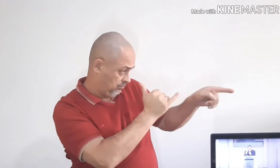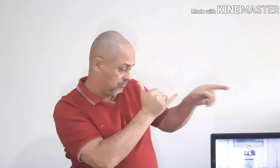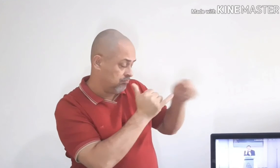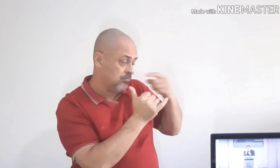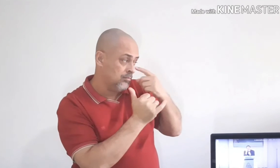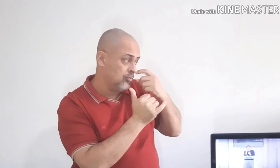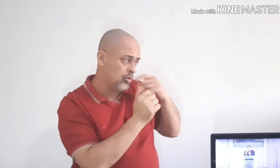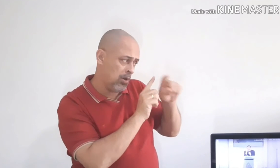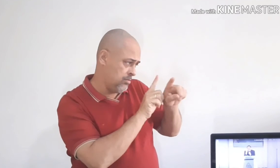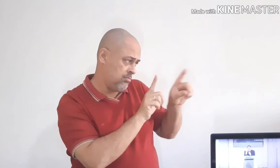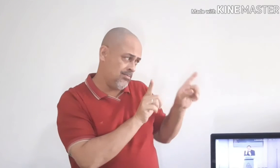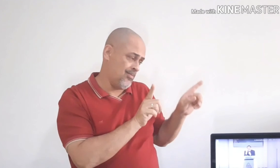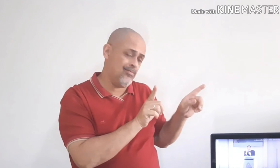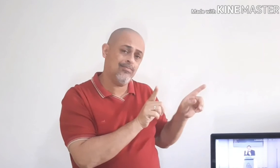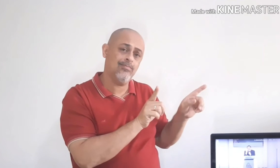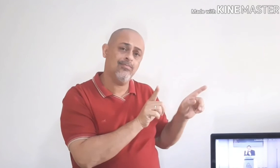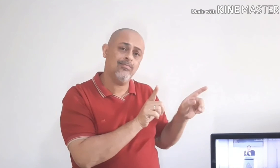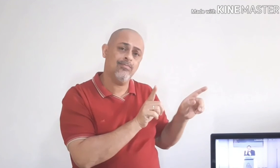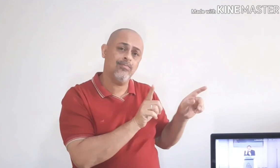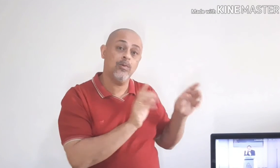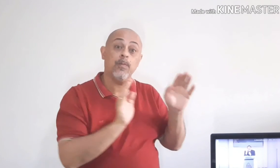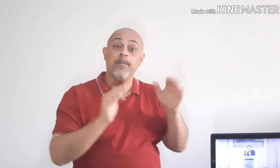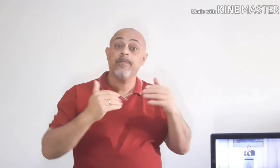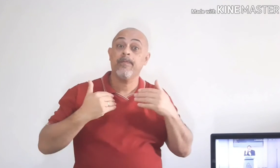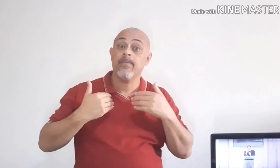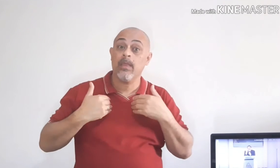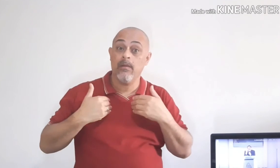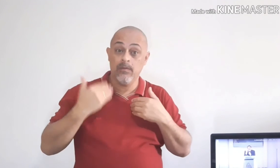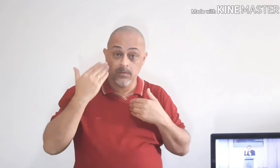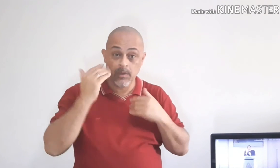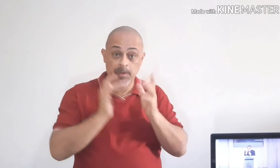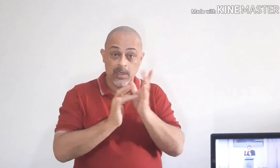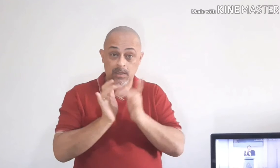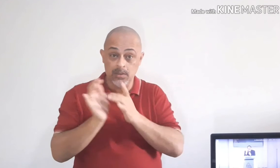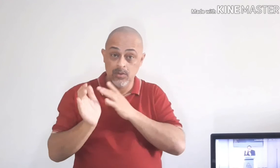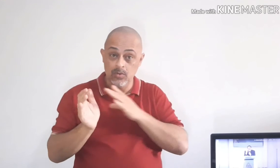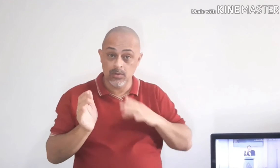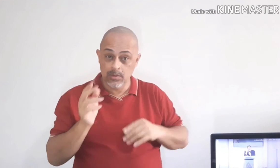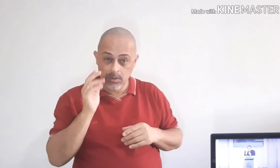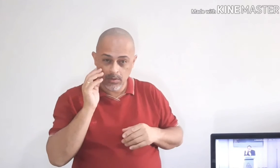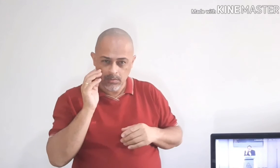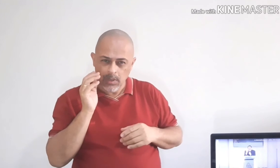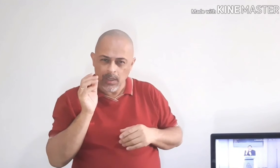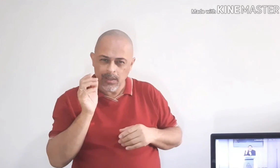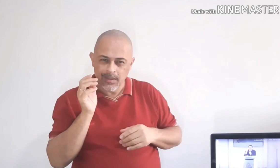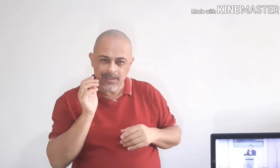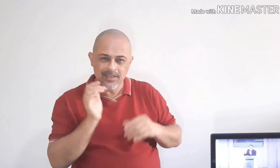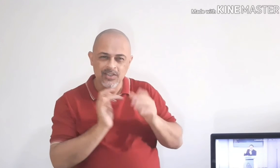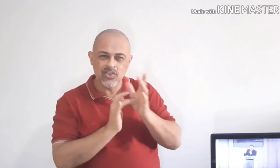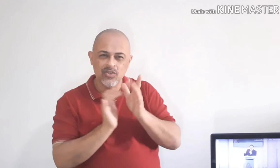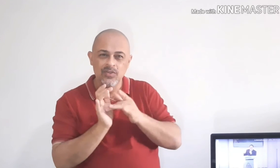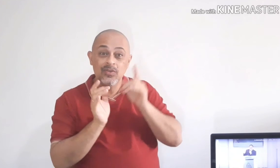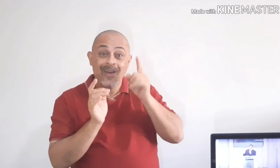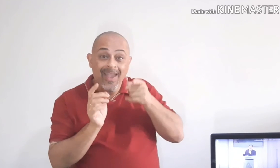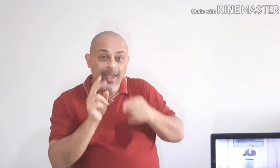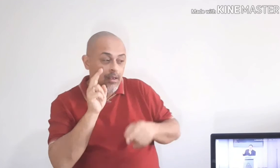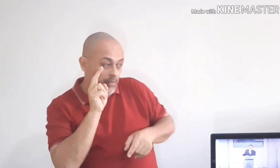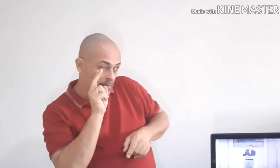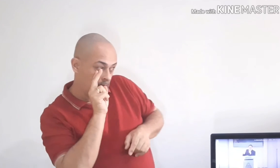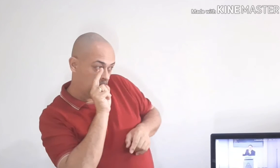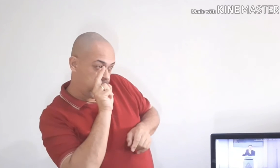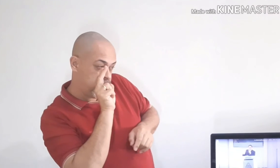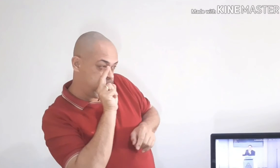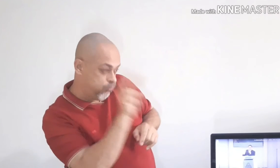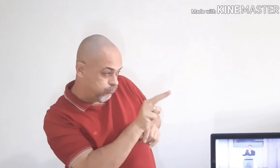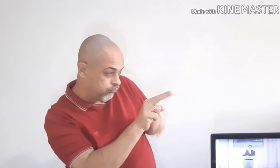Eu estou chamando o olhar do Senhor de olhar zeloso. Mas à luz do texto de Mateus